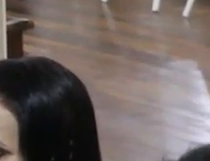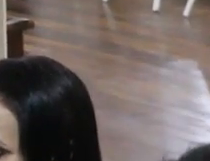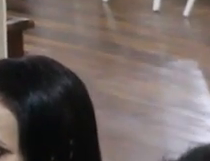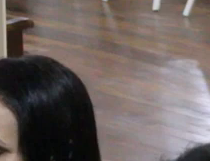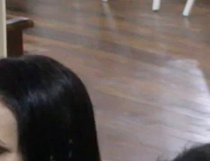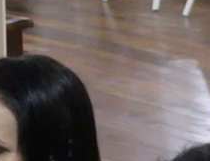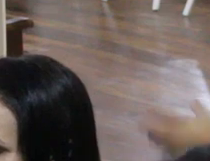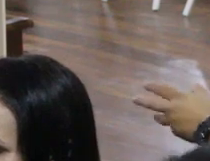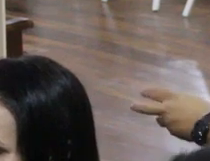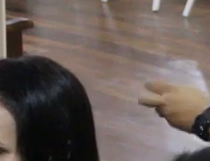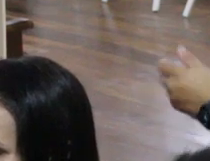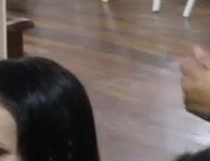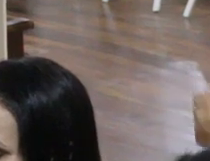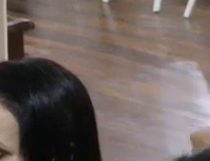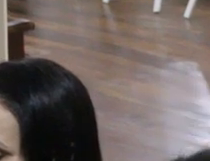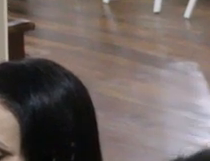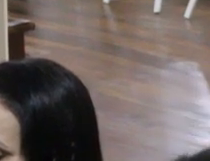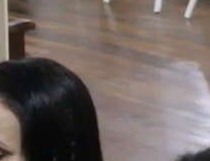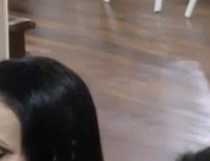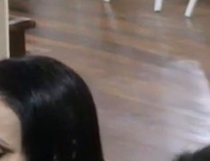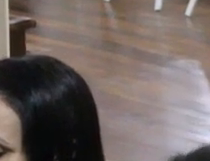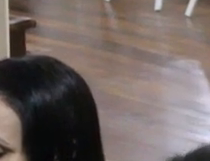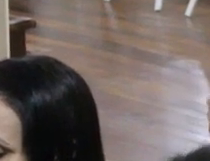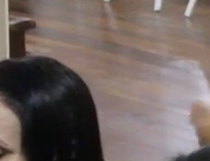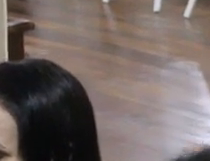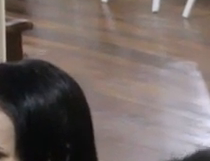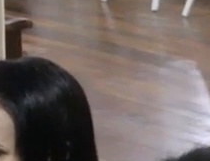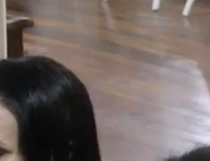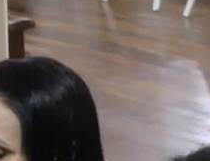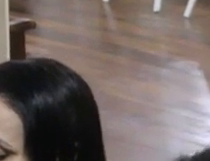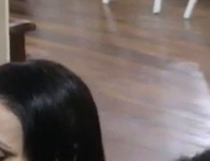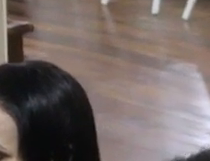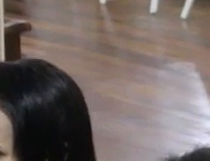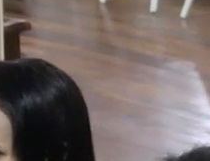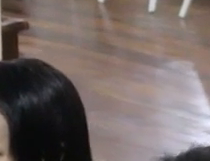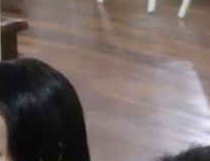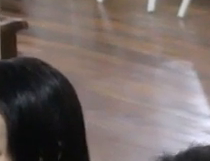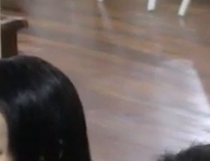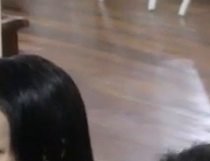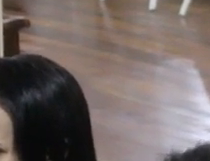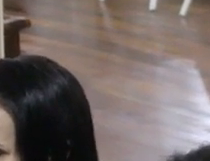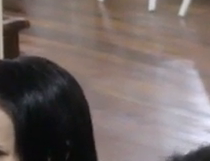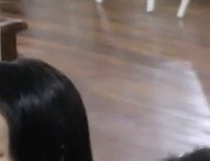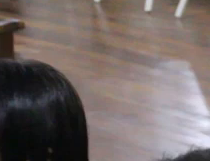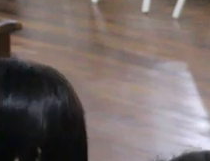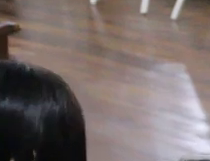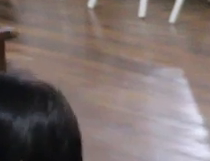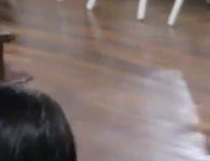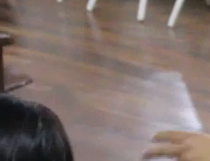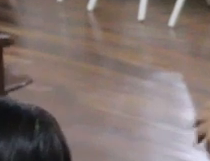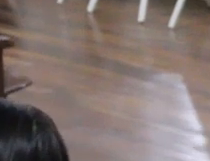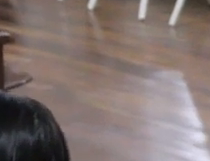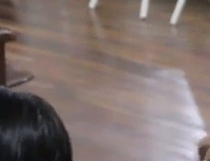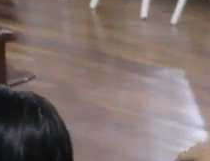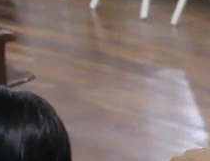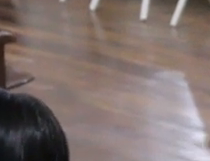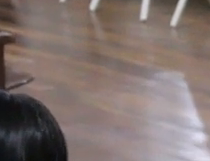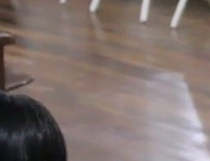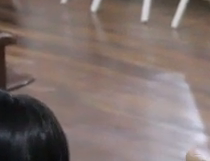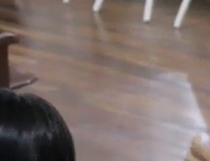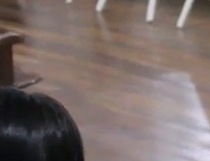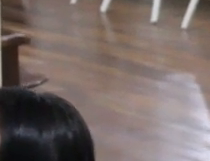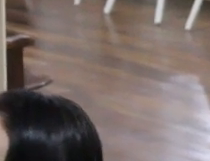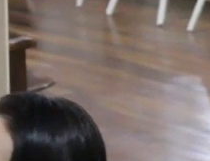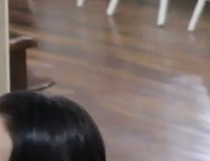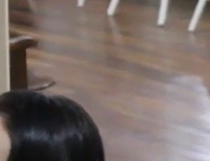esse trabalho foi feito e está aí, é resgate de memória, é muito importante isso para Paranaguá, porque Paranaguá é uma cidade que hoje ela vive